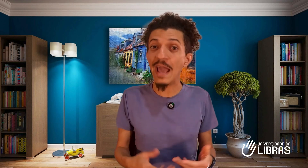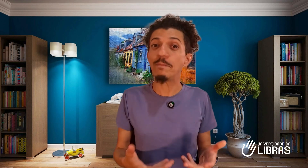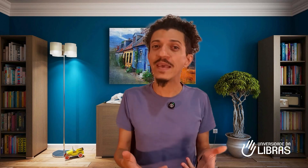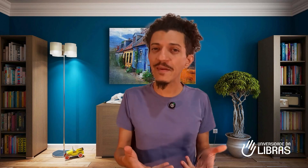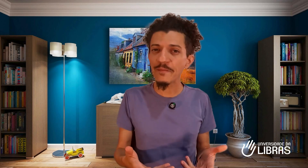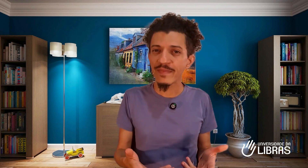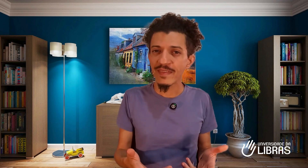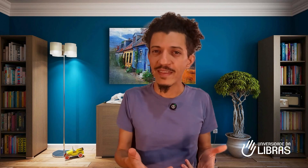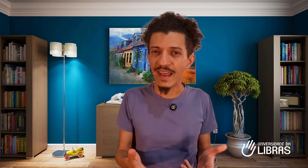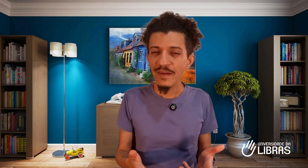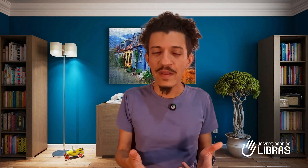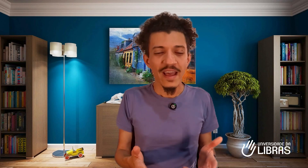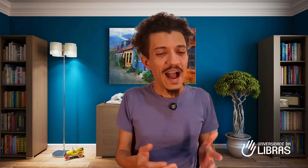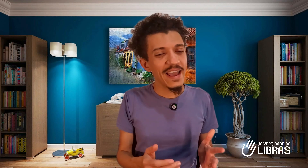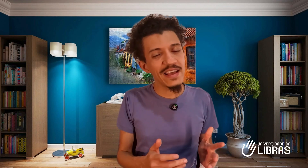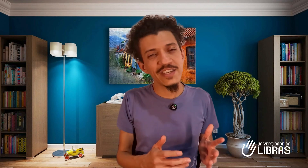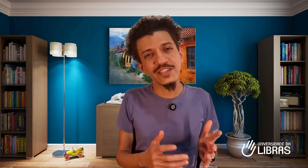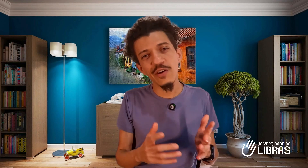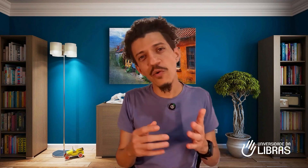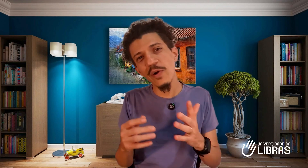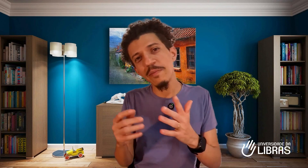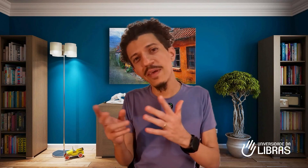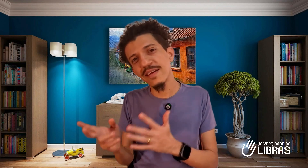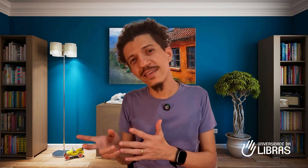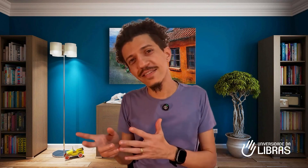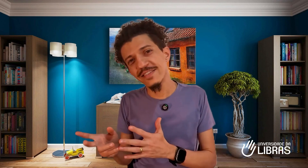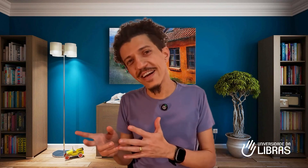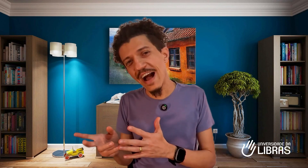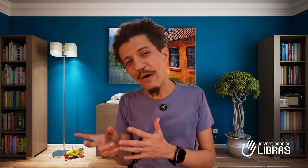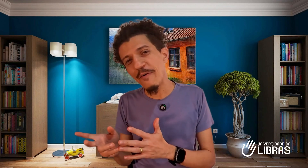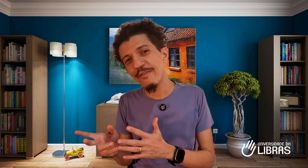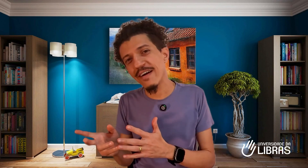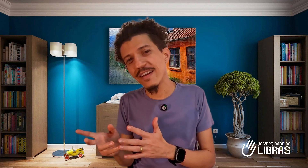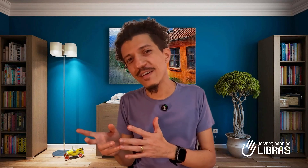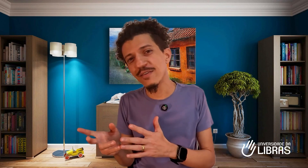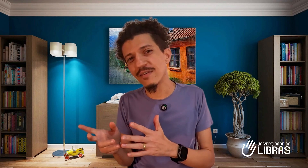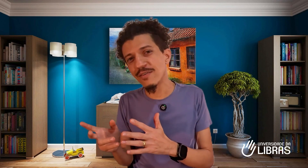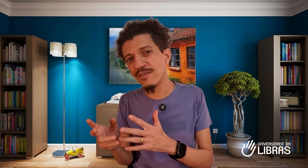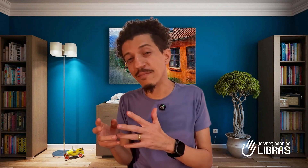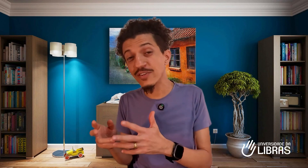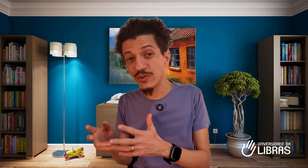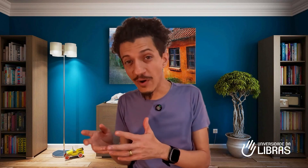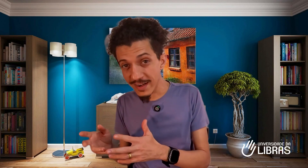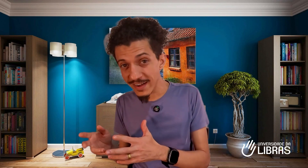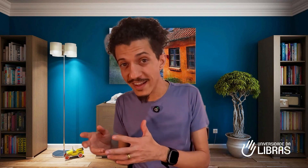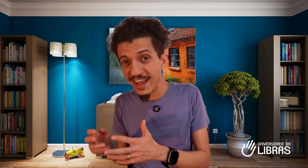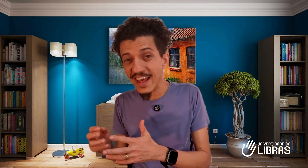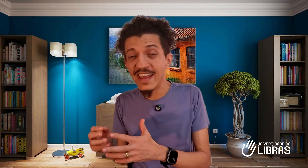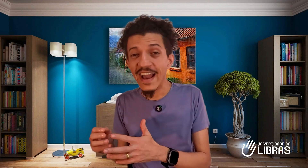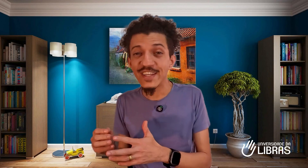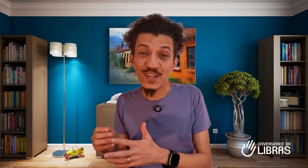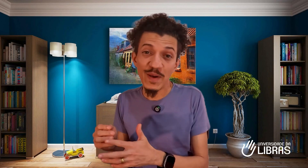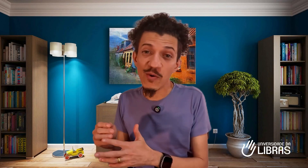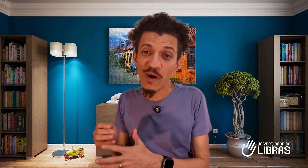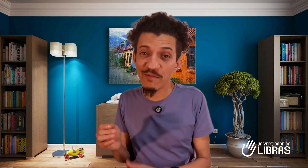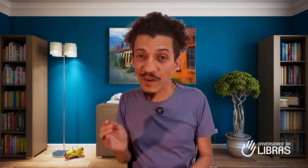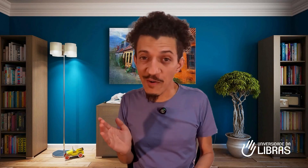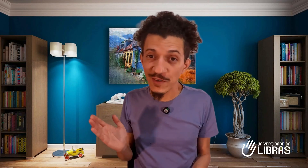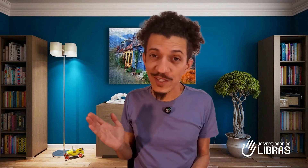aipim, né? Aí a gente chegou em Minas de carro falando mandioca, e aí a gente pegou um avião,